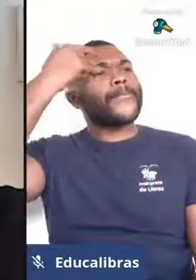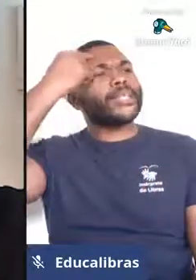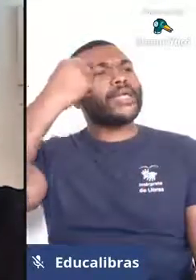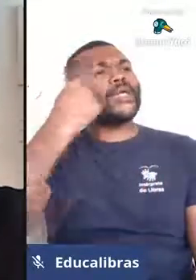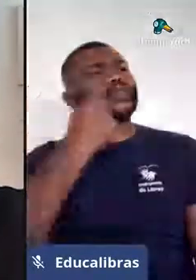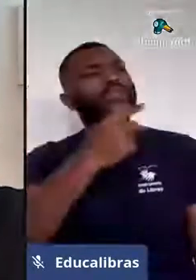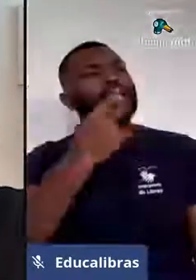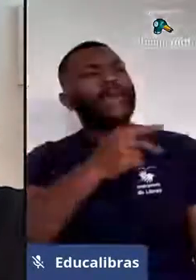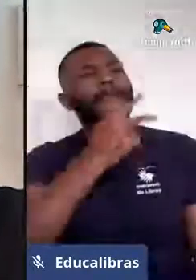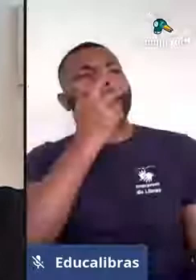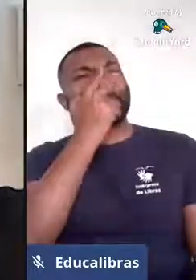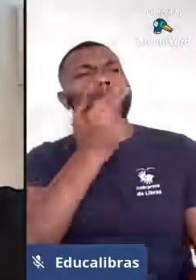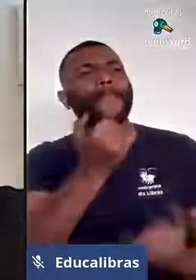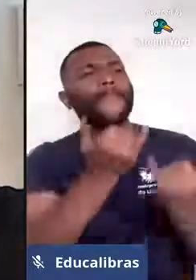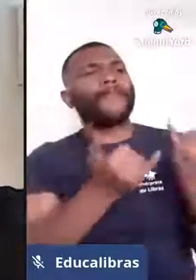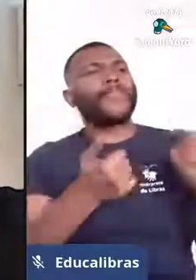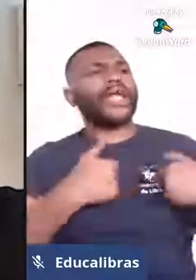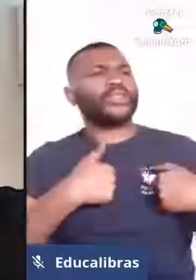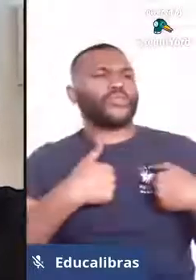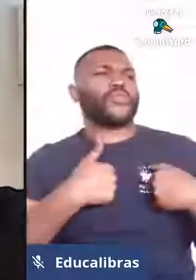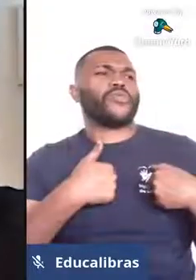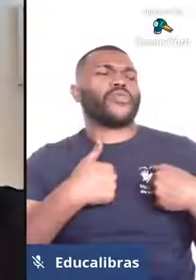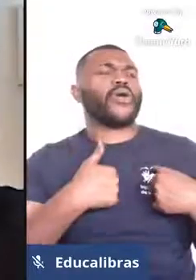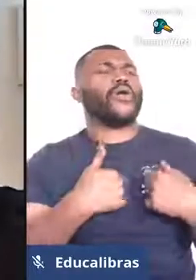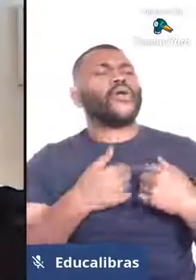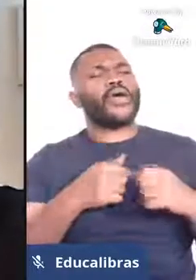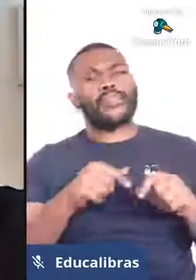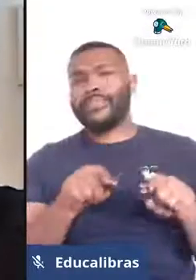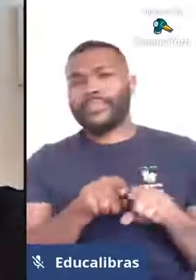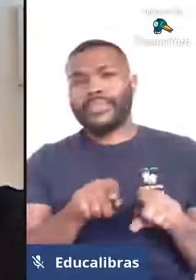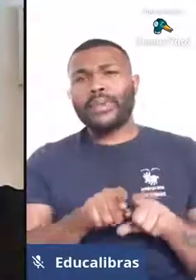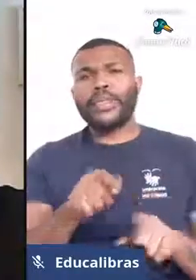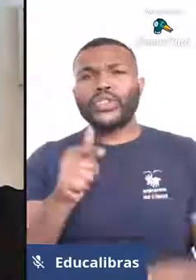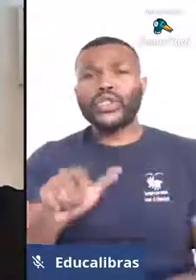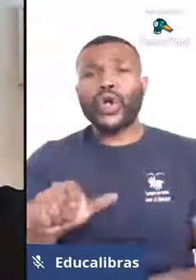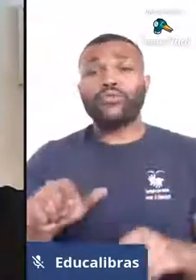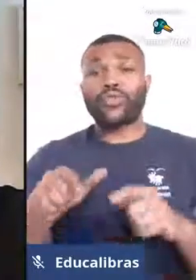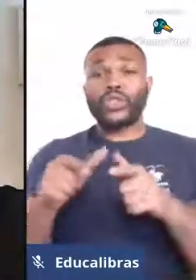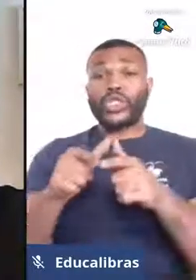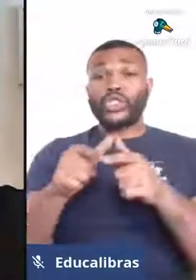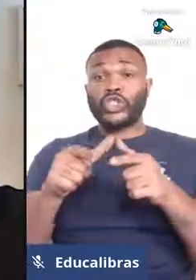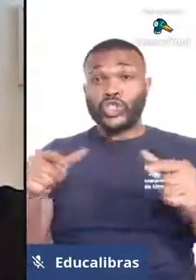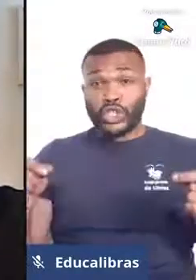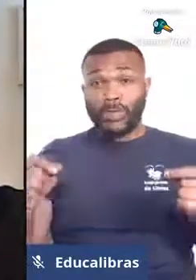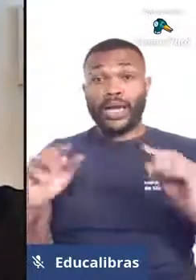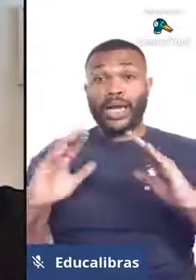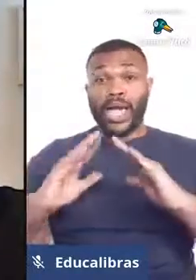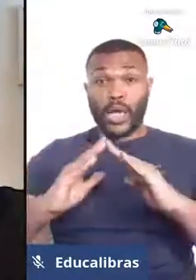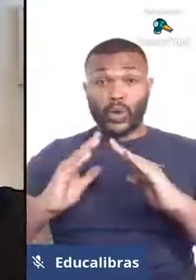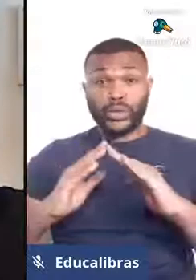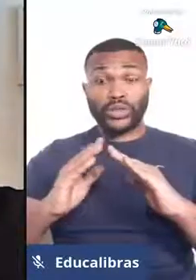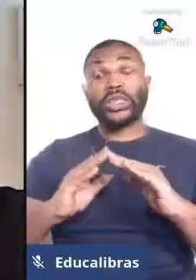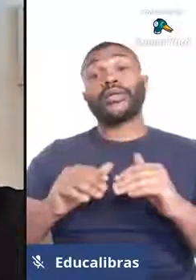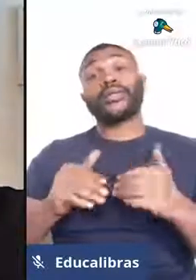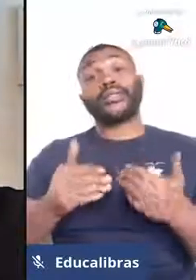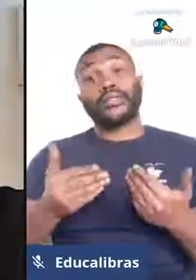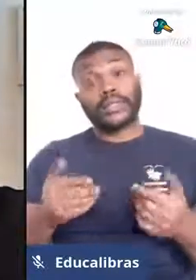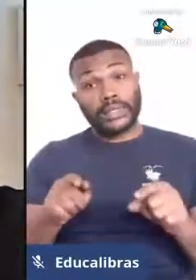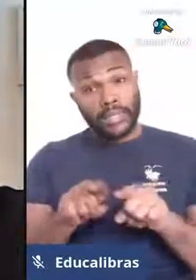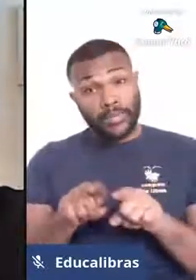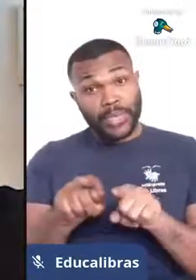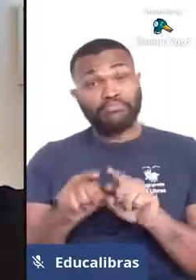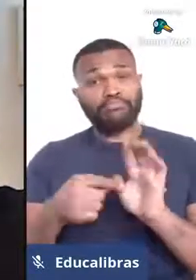alinhado, de novo, a Japan House eu coloco aqui à disposição, então,